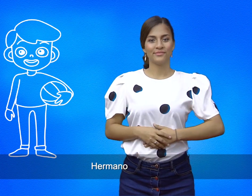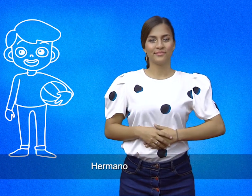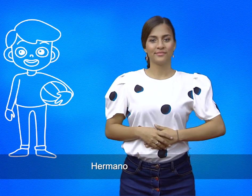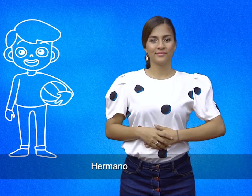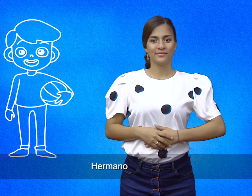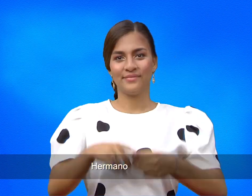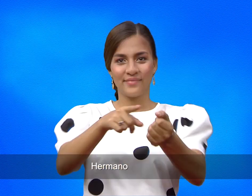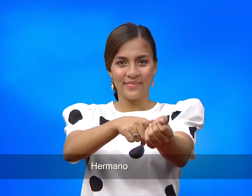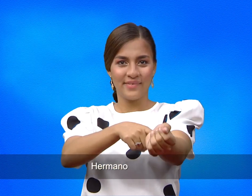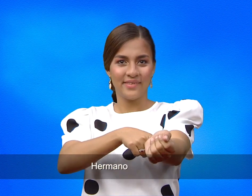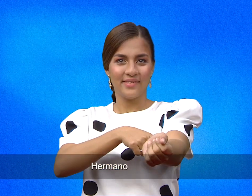Hermano.